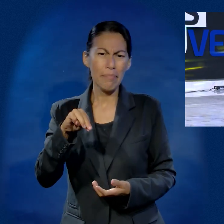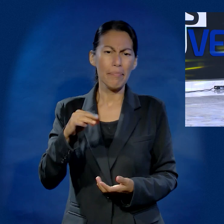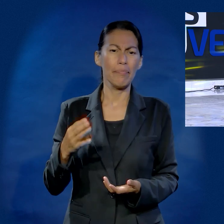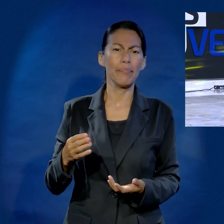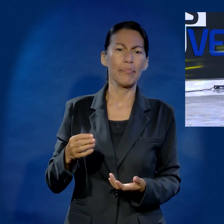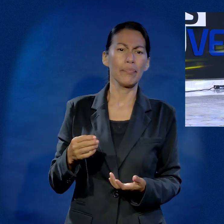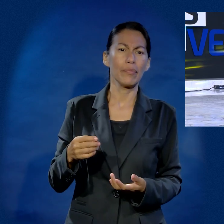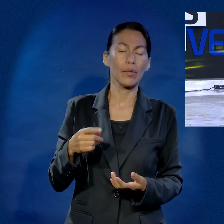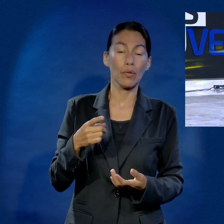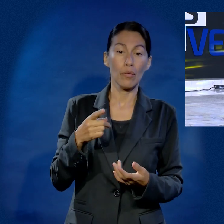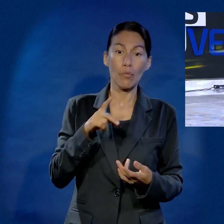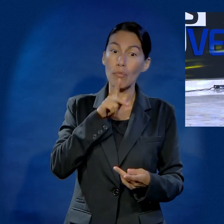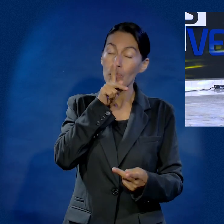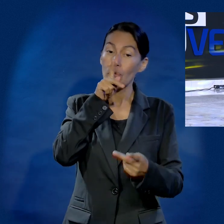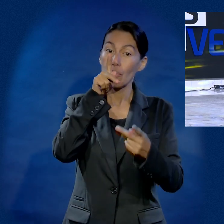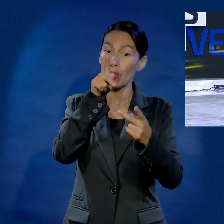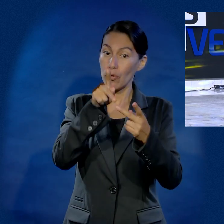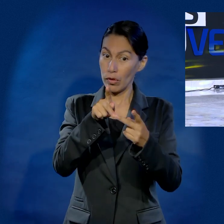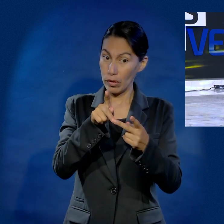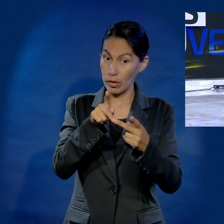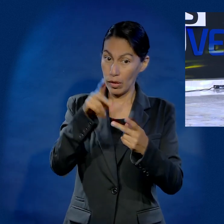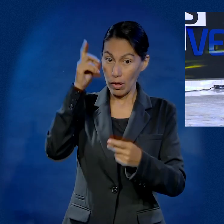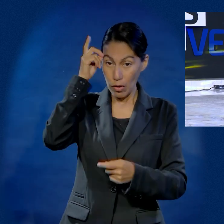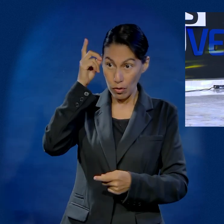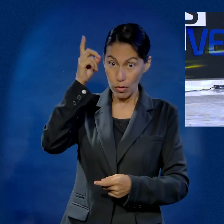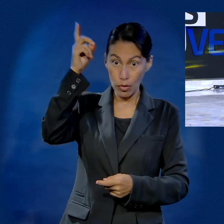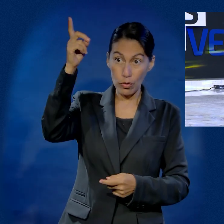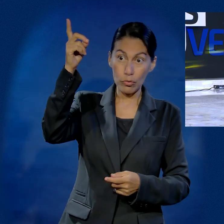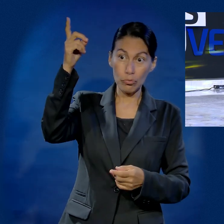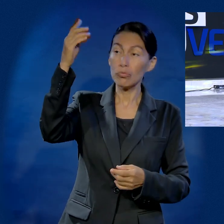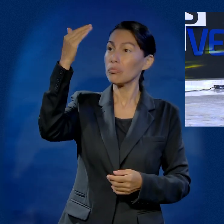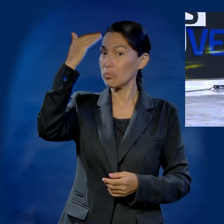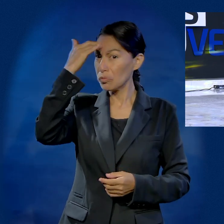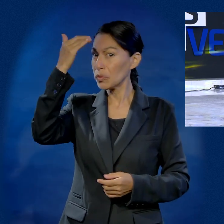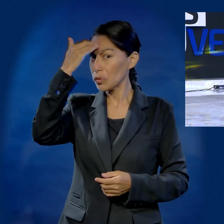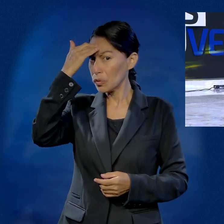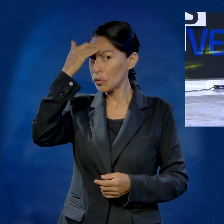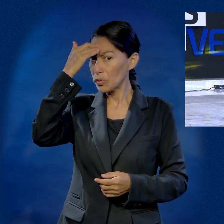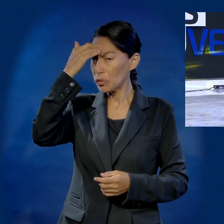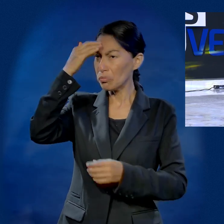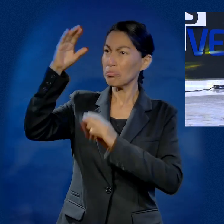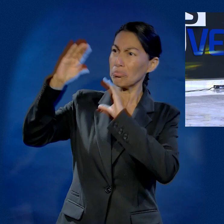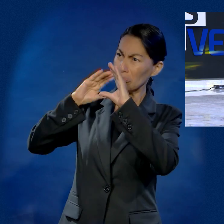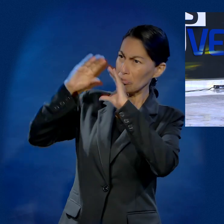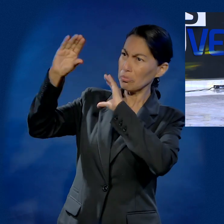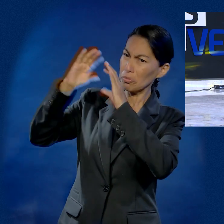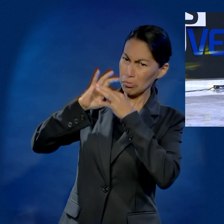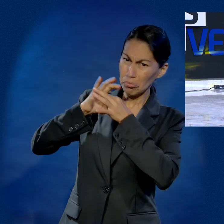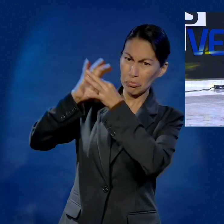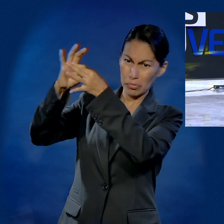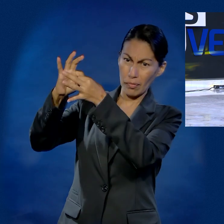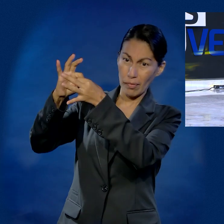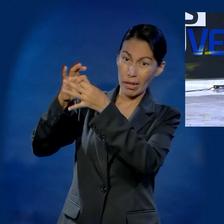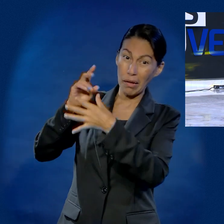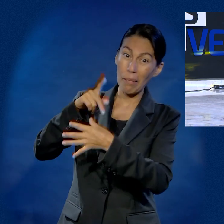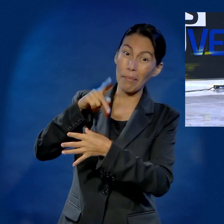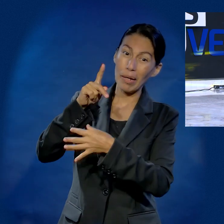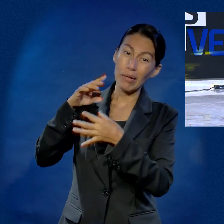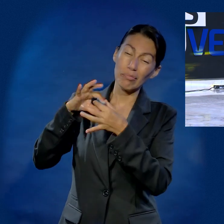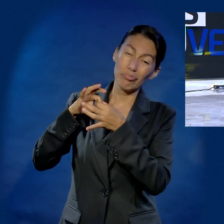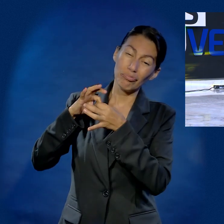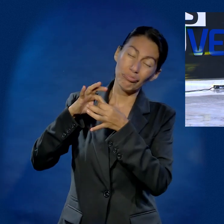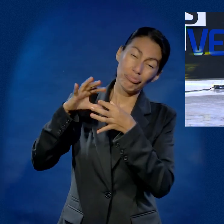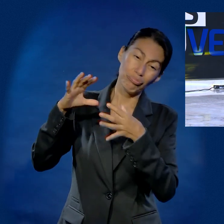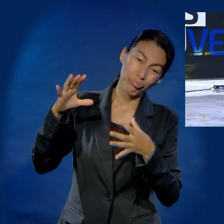muy profundo. Es un profeta que conoce a Dios y cómo se comunica con Dios, pero la verdad, en resumida cuenta, anda muy